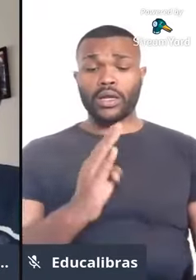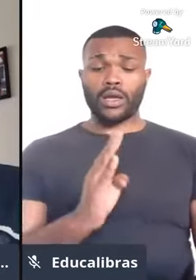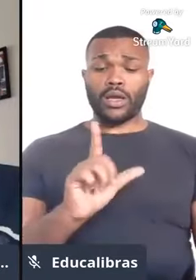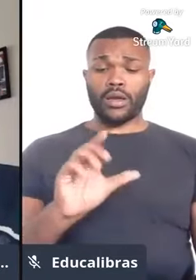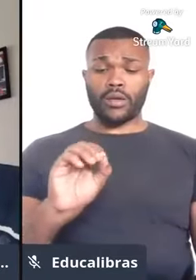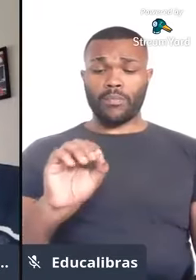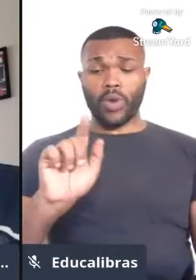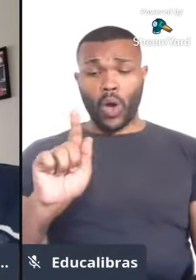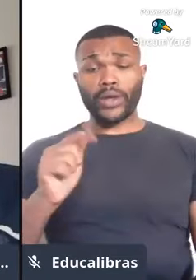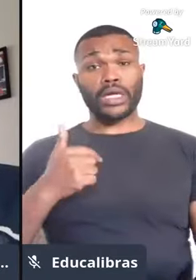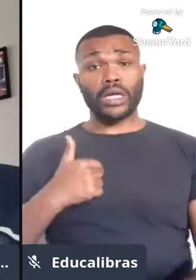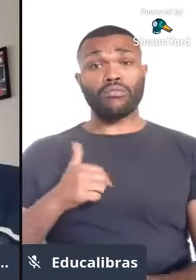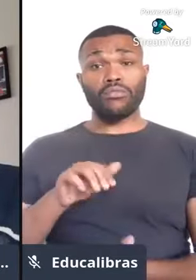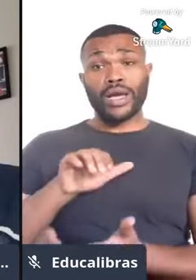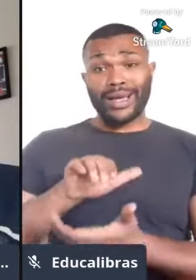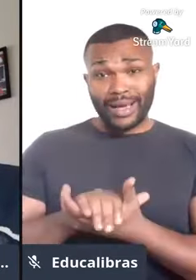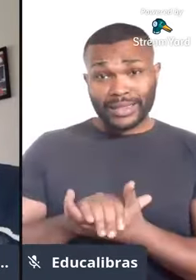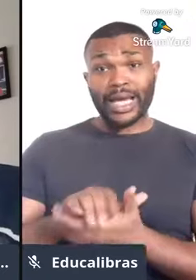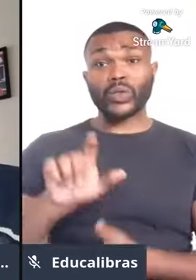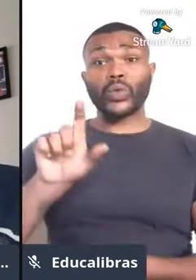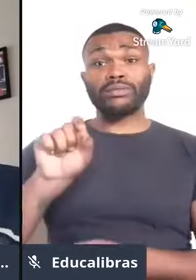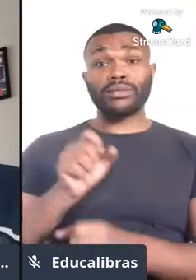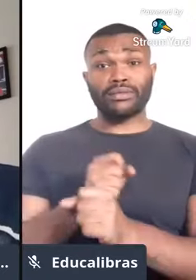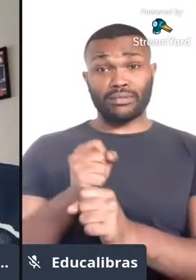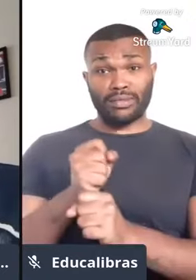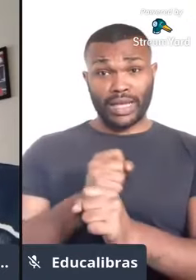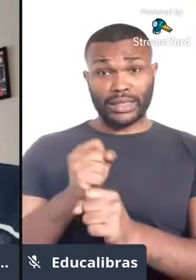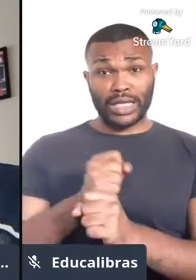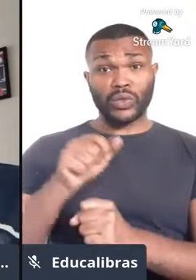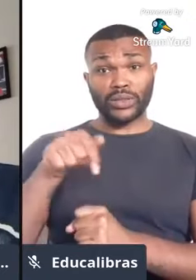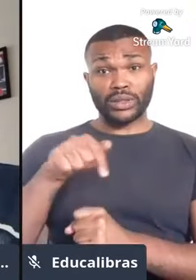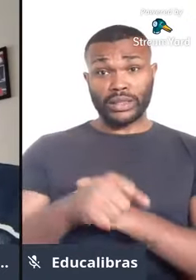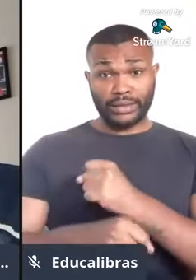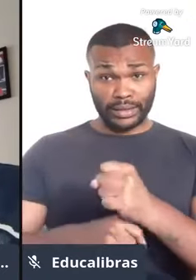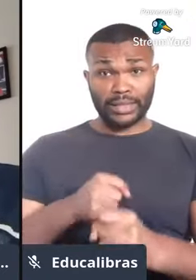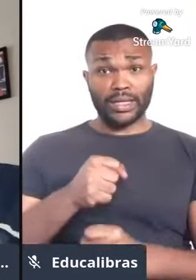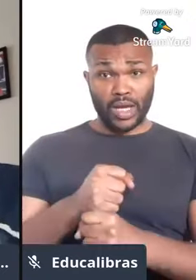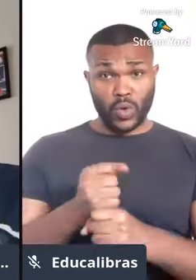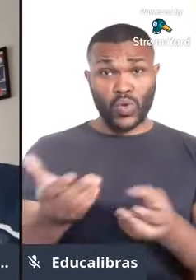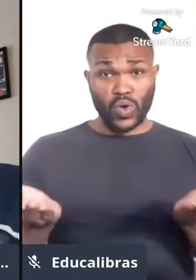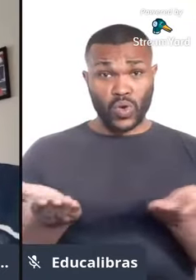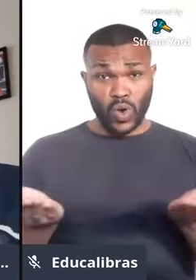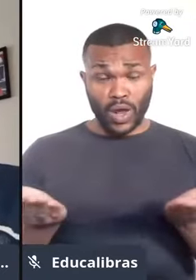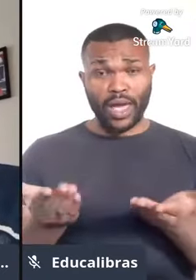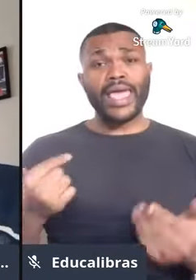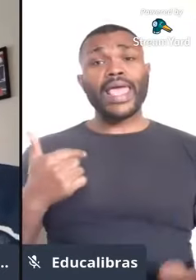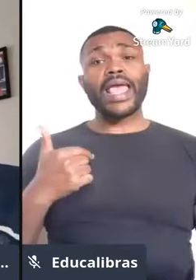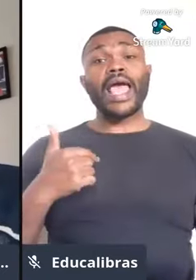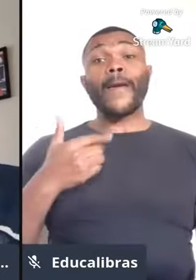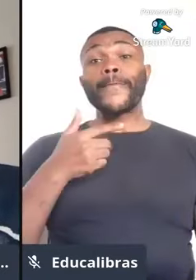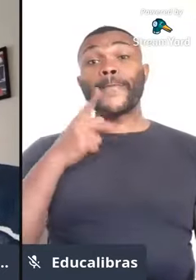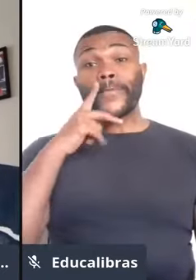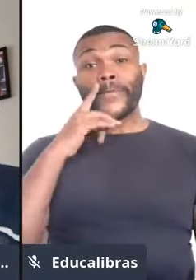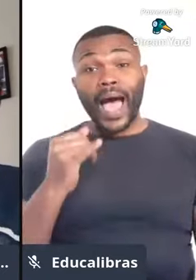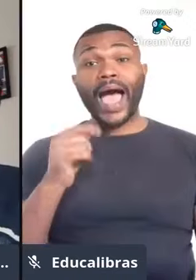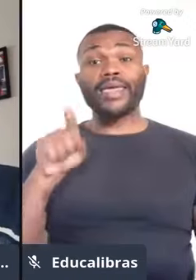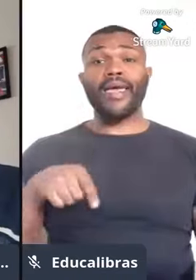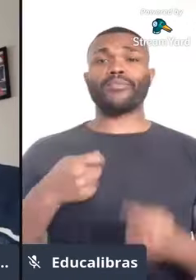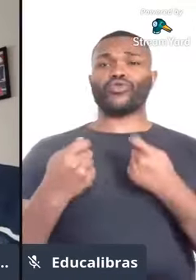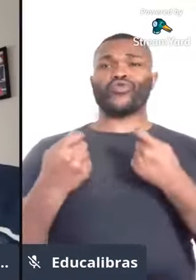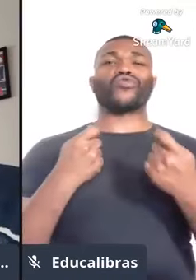casado há 10 anos, vai fazer 10 anos esse ano, Eu sou filho de jornalista, o meu pai era